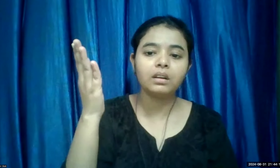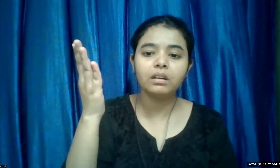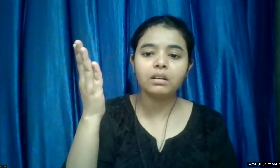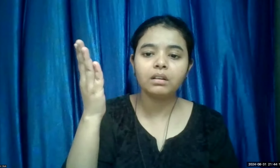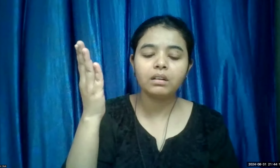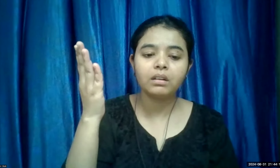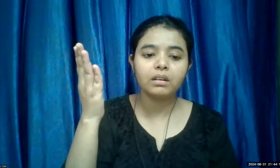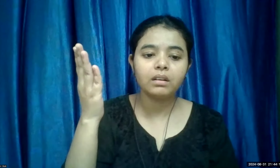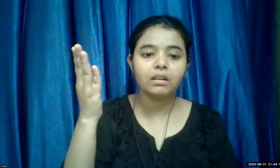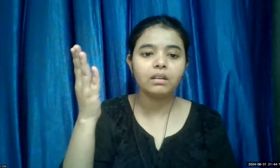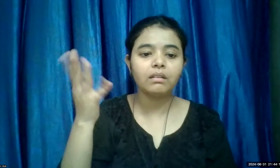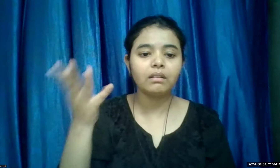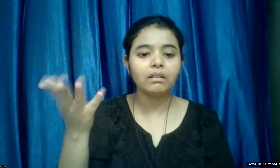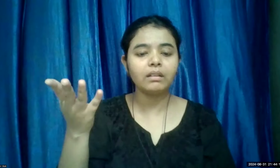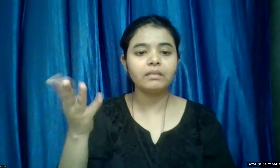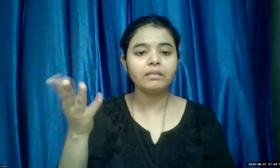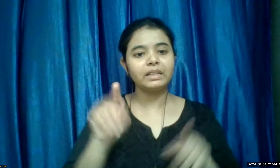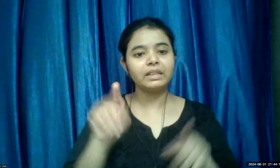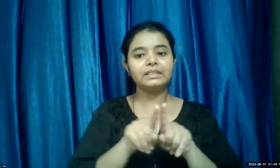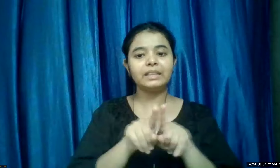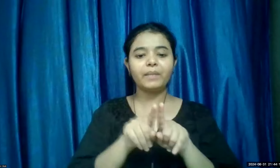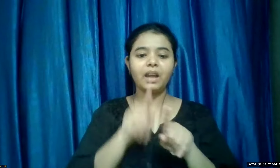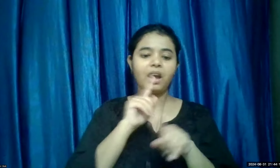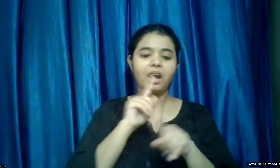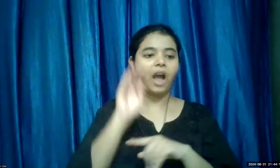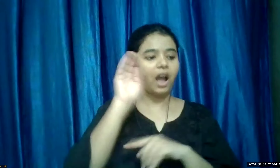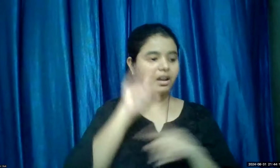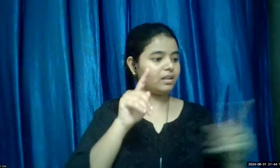से ही आती है, वो वहां से मांग के लाते हैं।